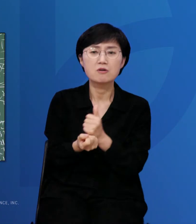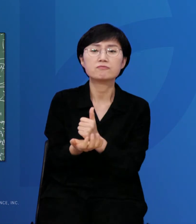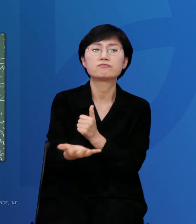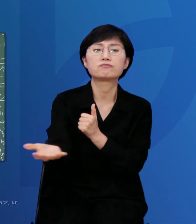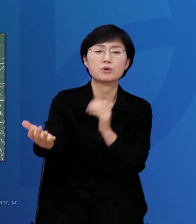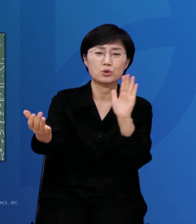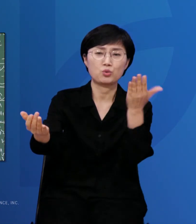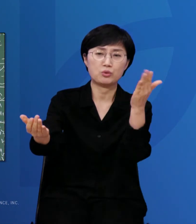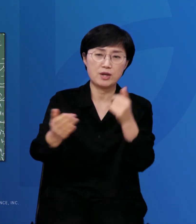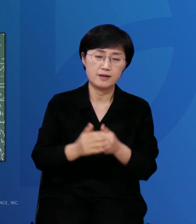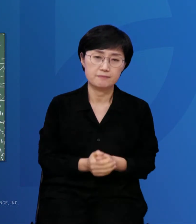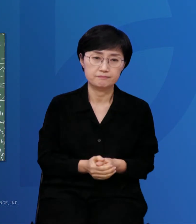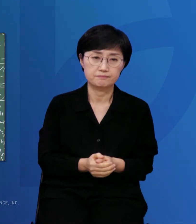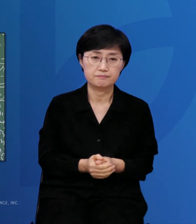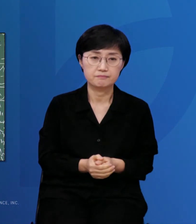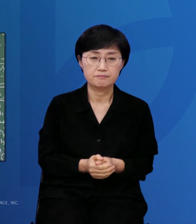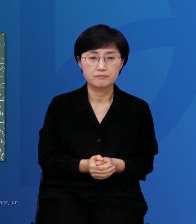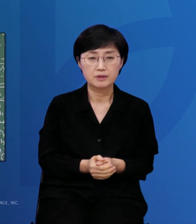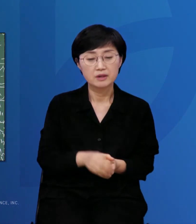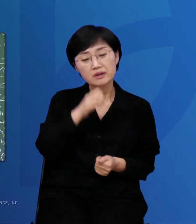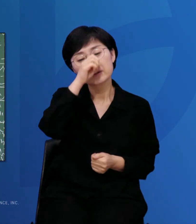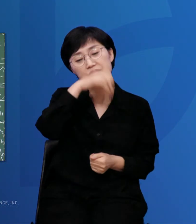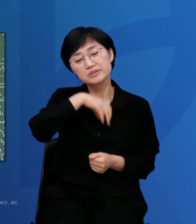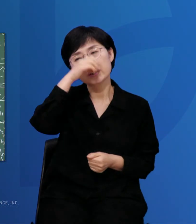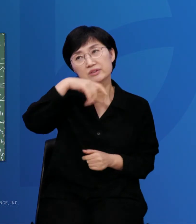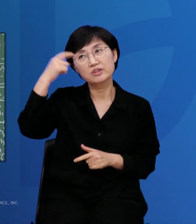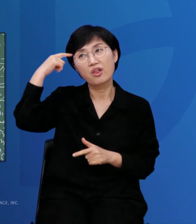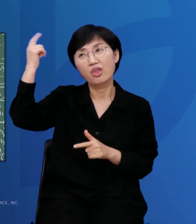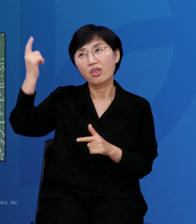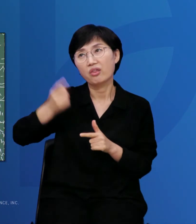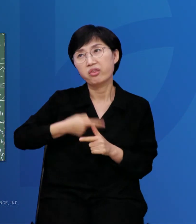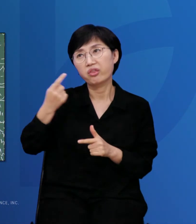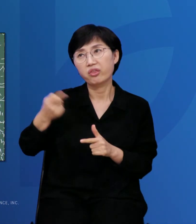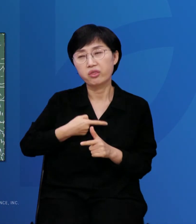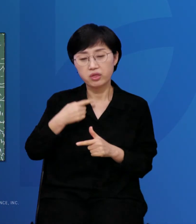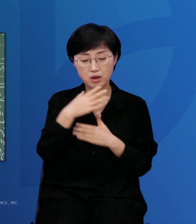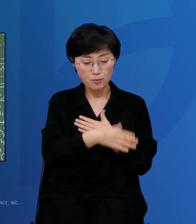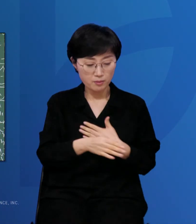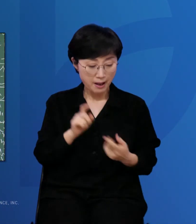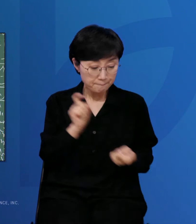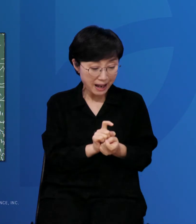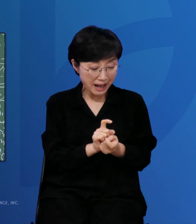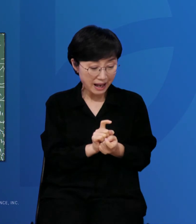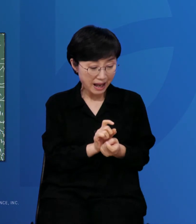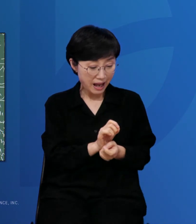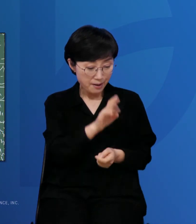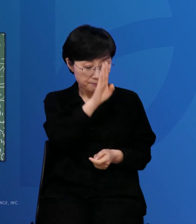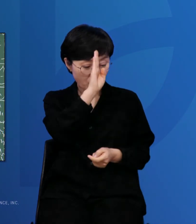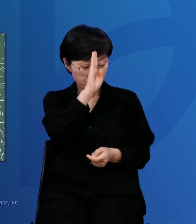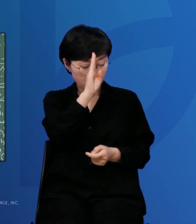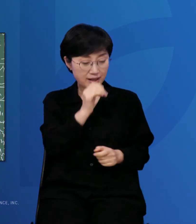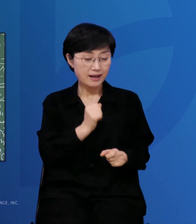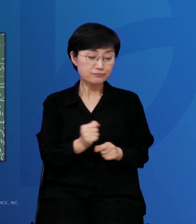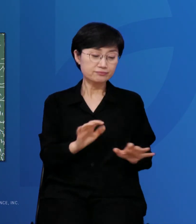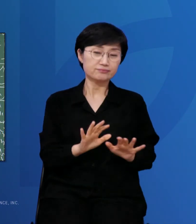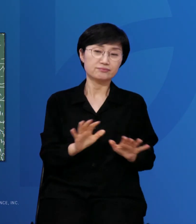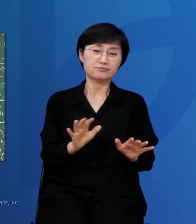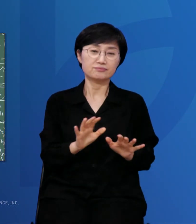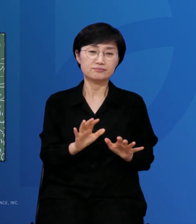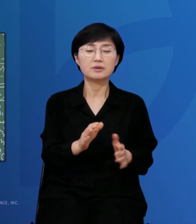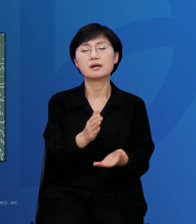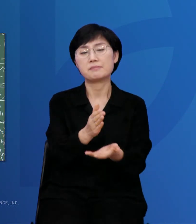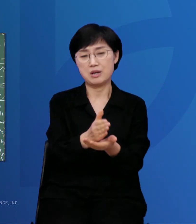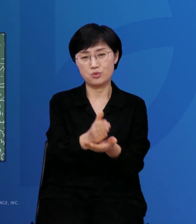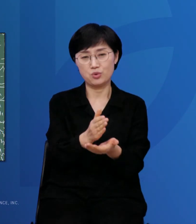그런데 막 아무렇게 놔뒀다가 막 병원 가서 하니까 의사들 고생. 여러분 잘 관리하면서 아프면 의사들은 체크해줘. 그럼 더